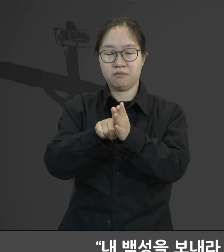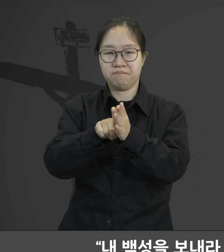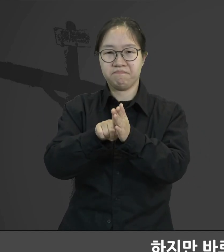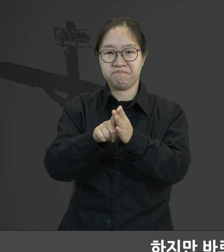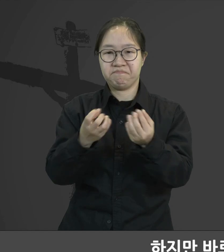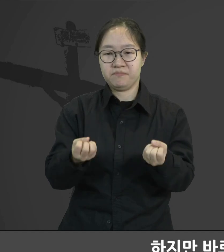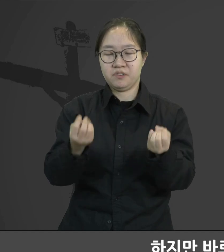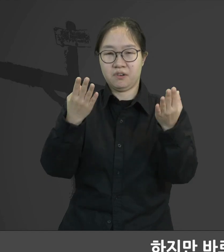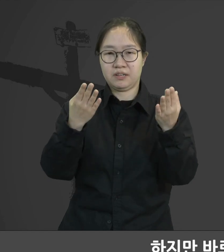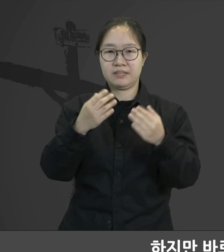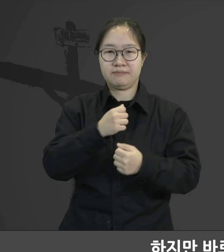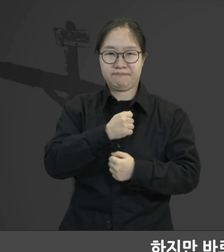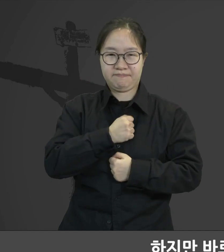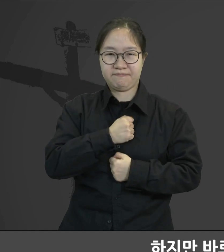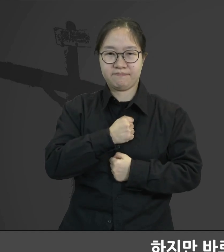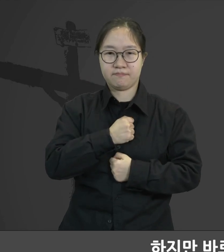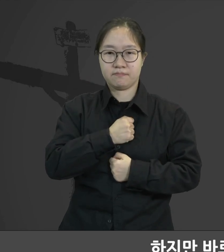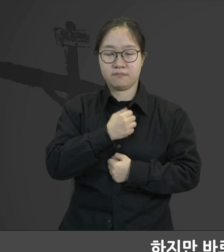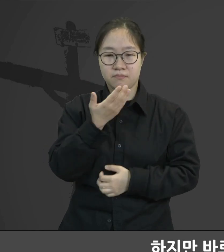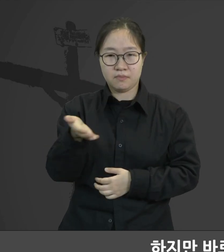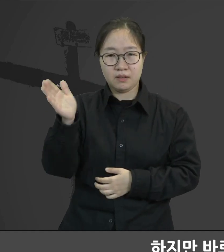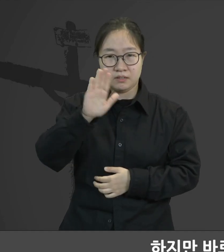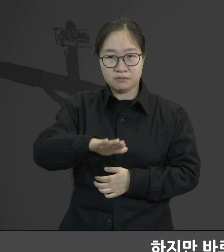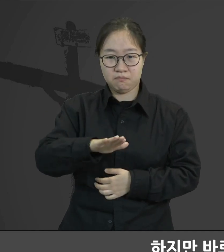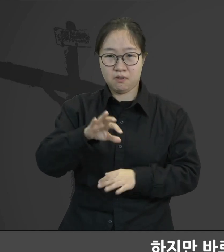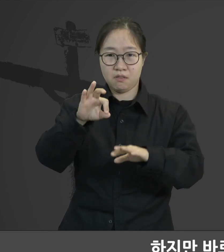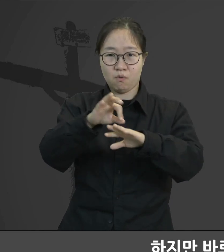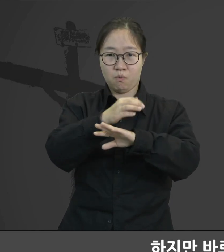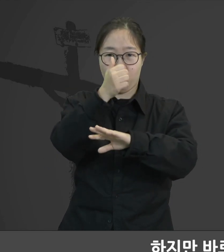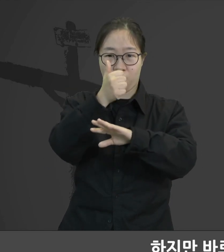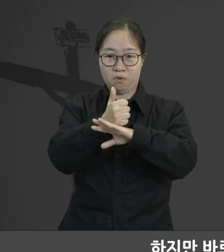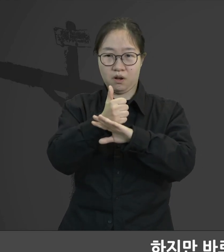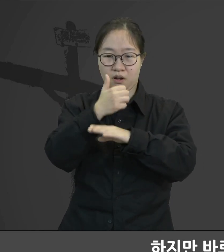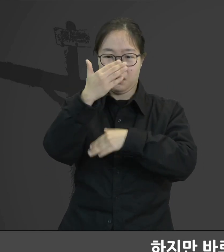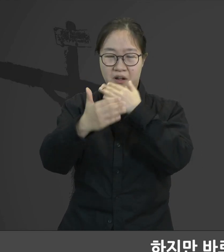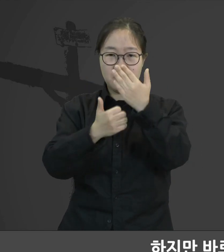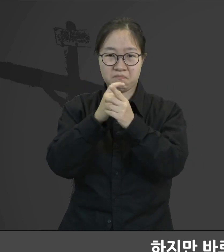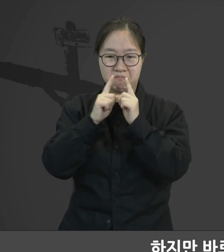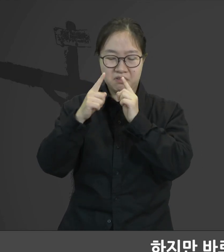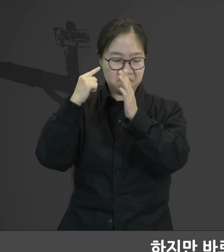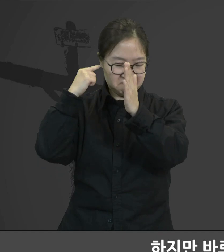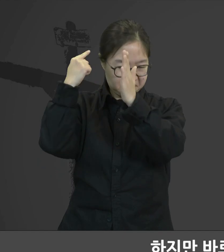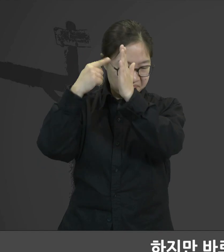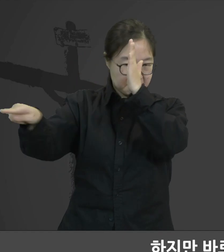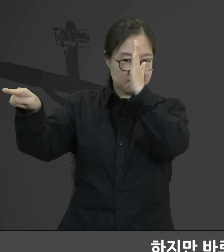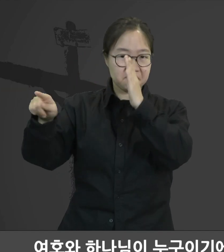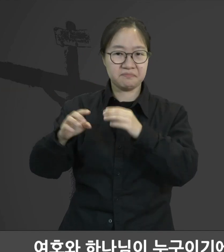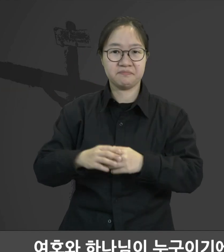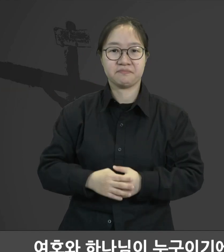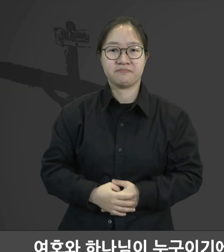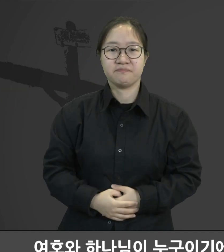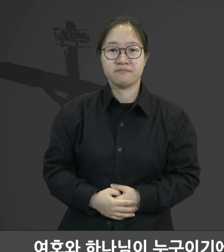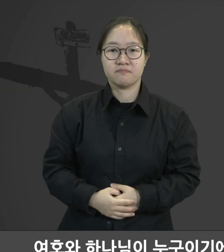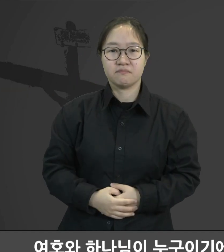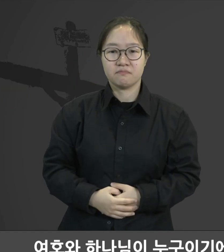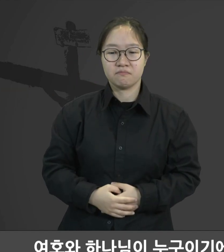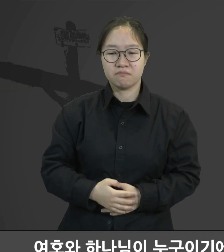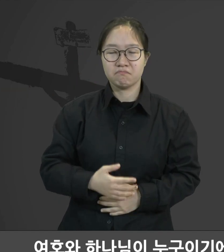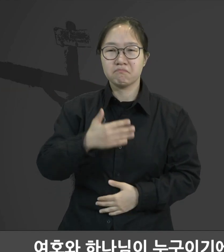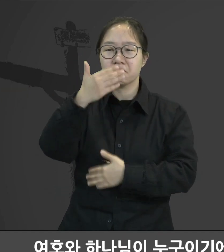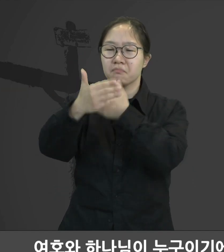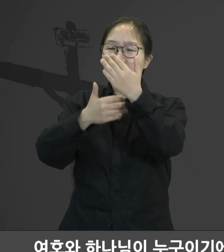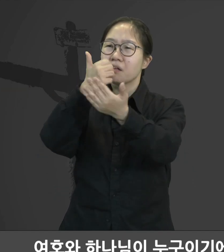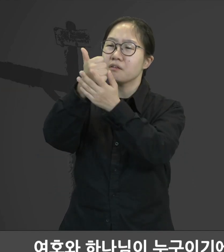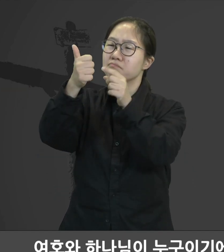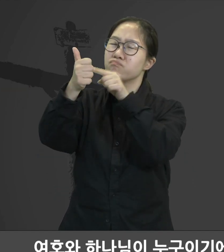것이니라. 하지만 바로는 모세가 전한 하나님 말씀에 귀를 기울이지 않았습니다. 여호와